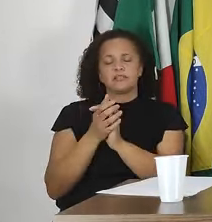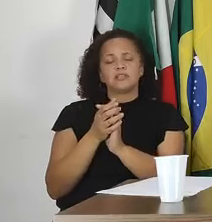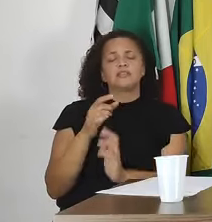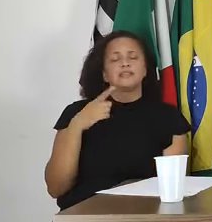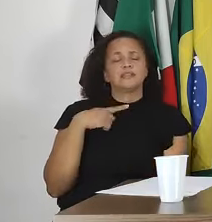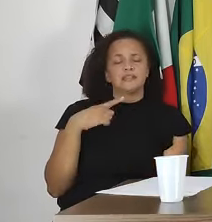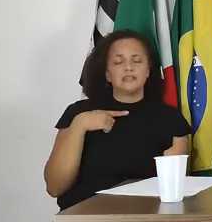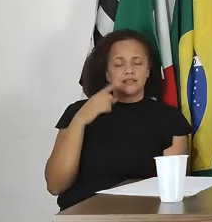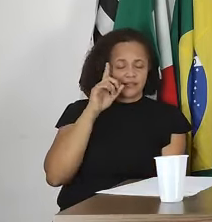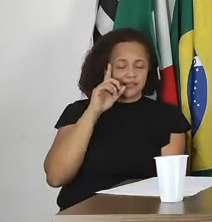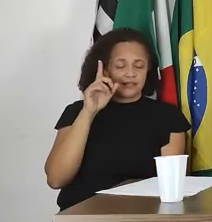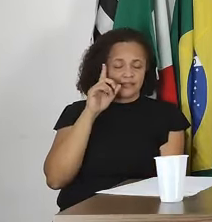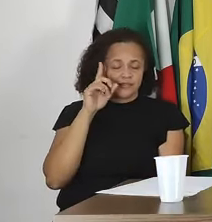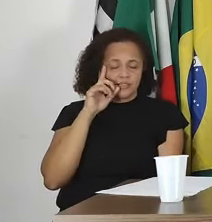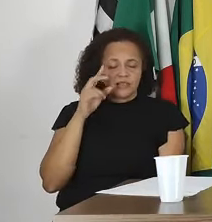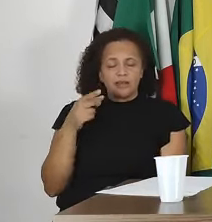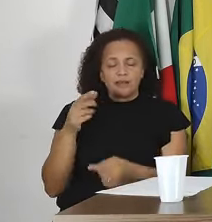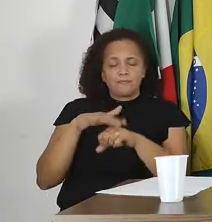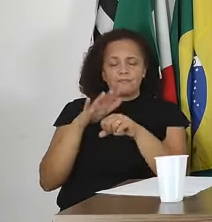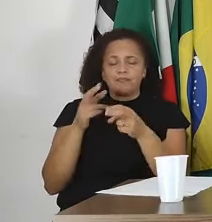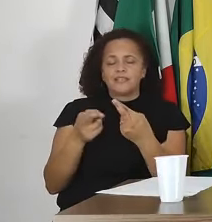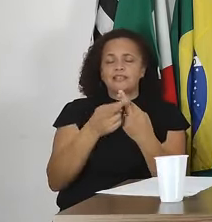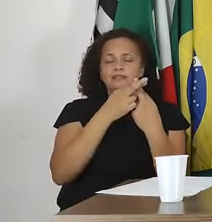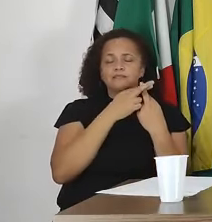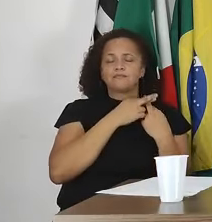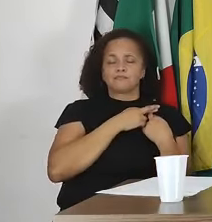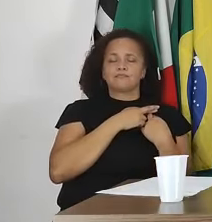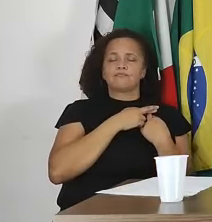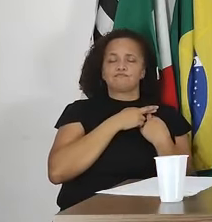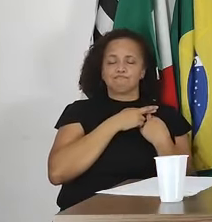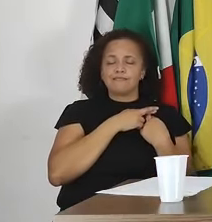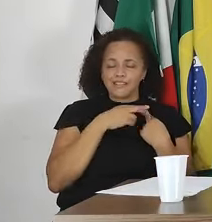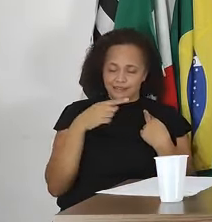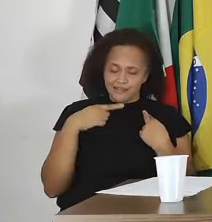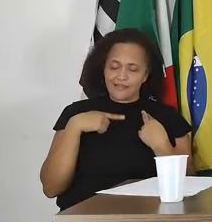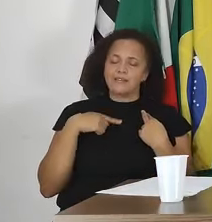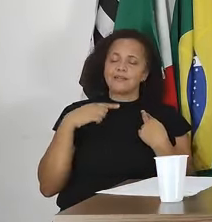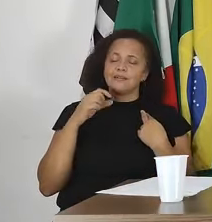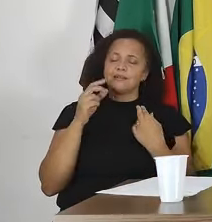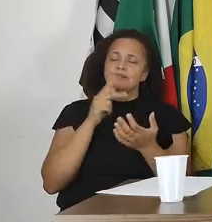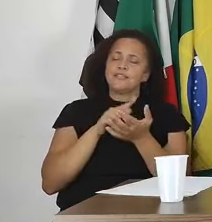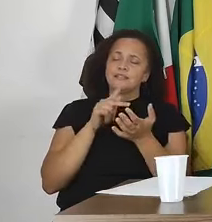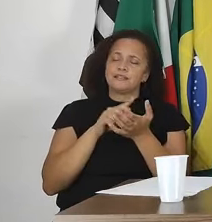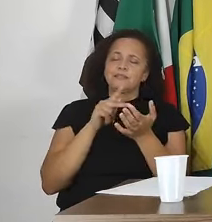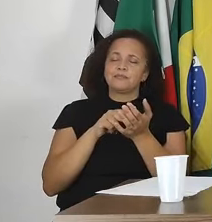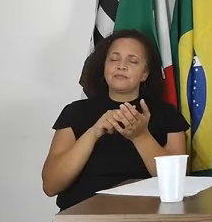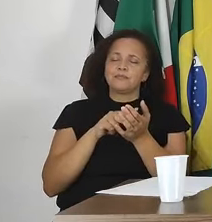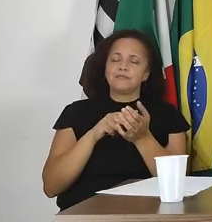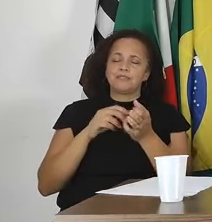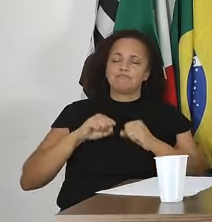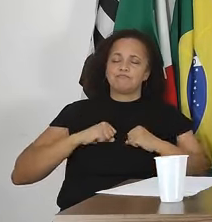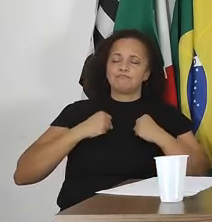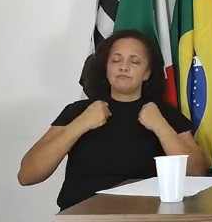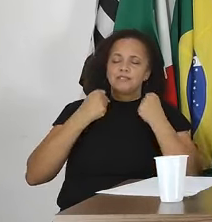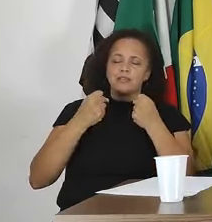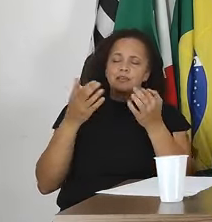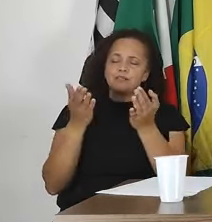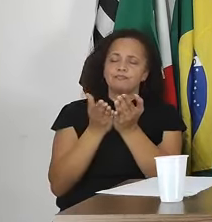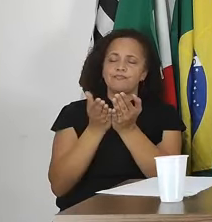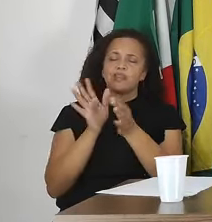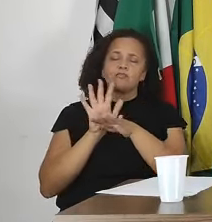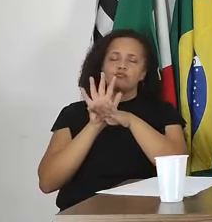mais responsabilidade, Pai. Que a gente venha mesmo exercer um papel de cristão, Senhor. Que é ajudar o nosso próximo